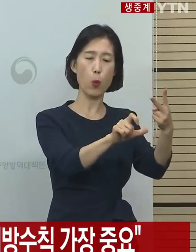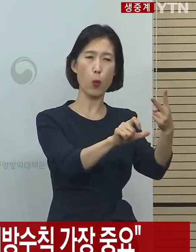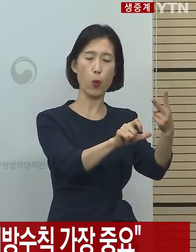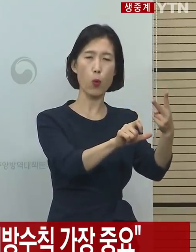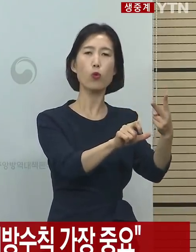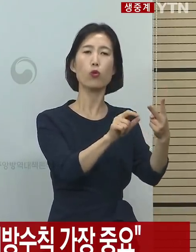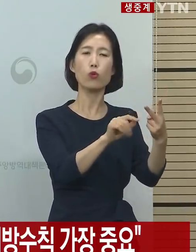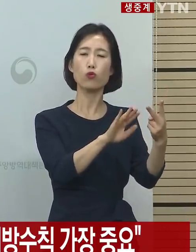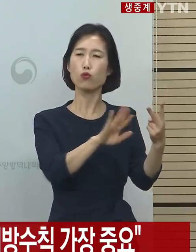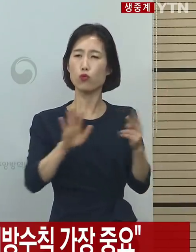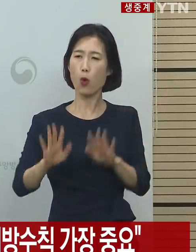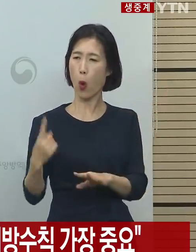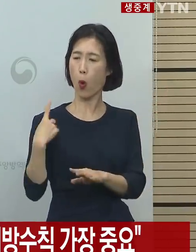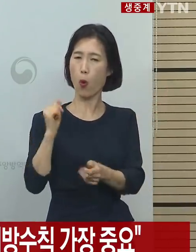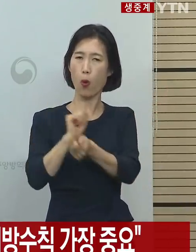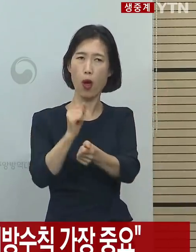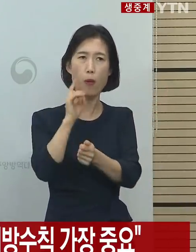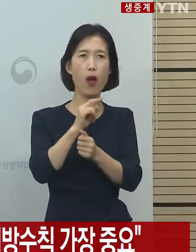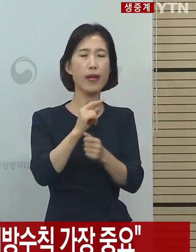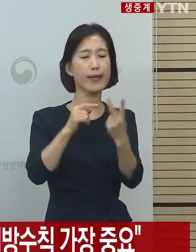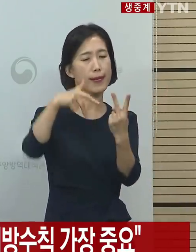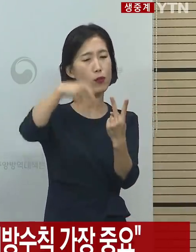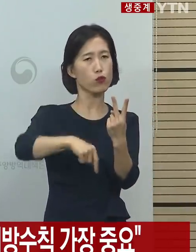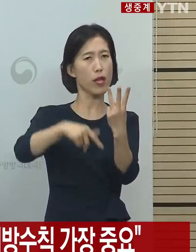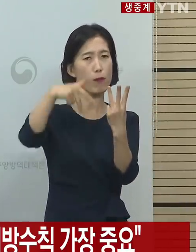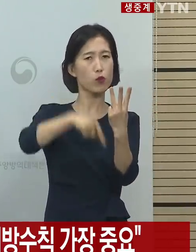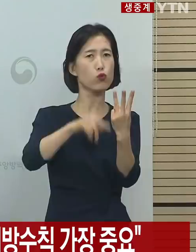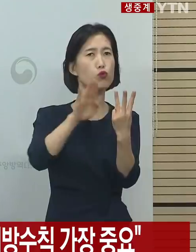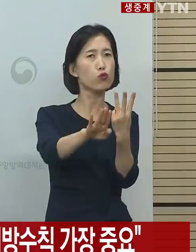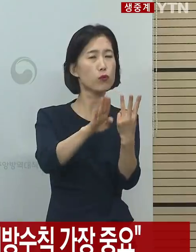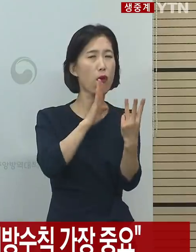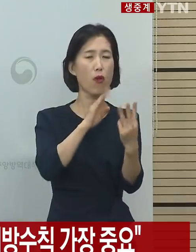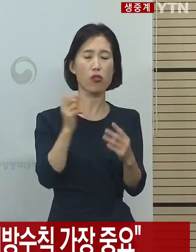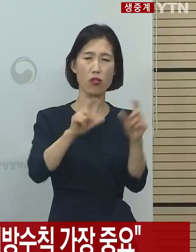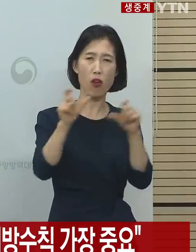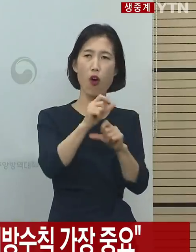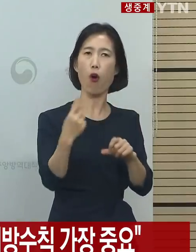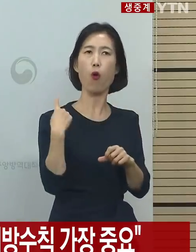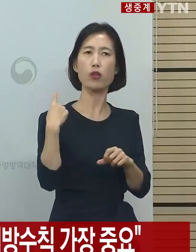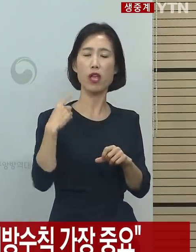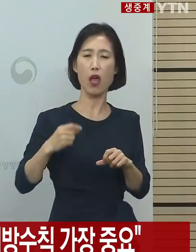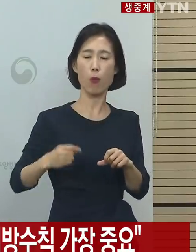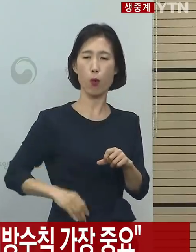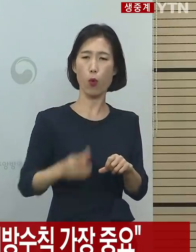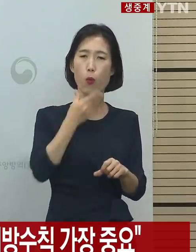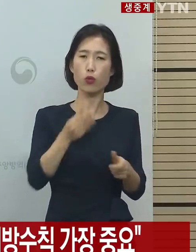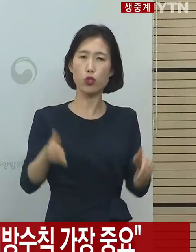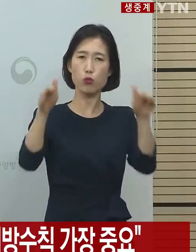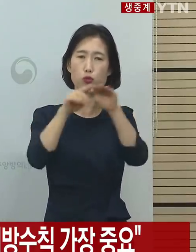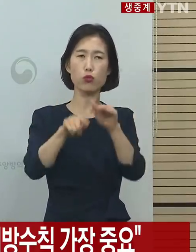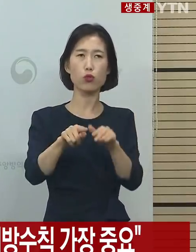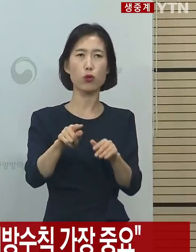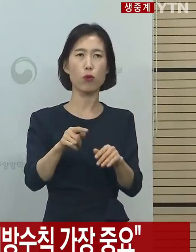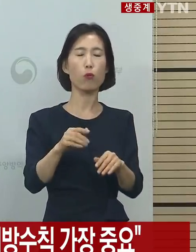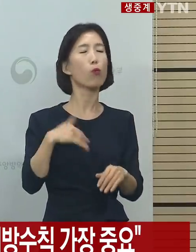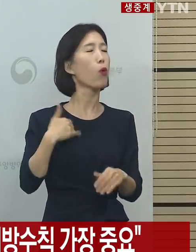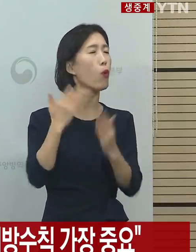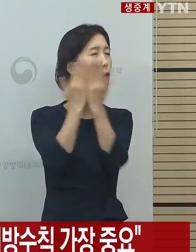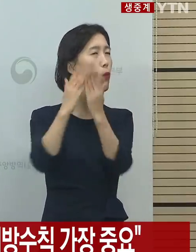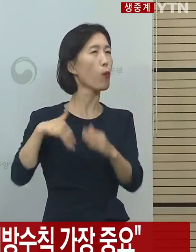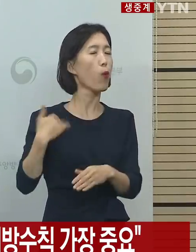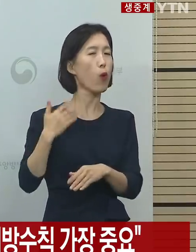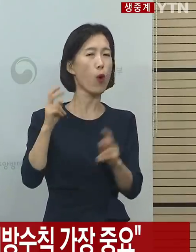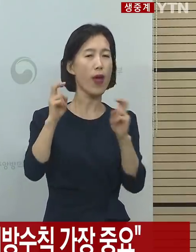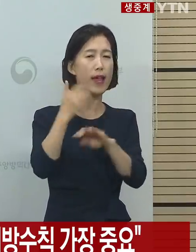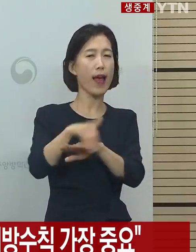확인되기까지 한 2주에서 3주 정도가 걸렸고 청사 확진자의 경우에는 열흘 이상을 정상적으로 출근했는데 청사 내